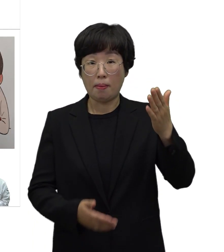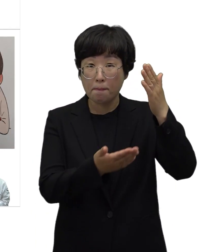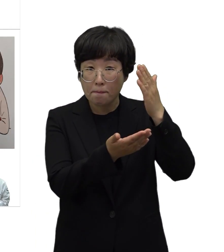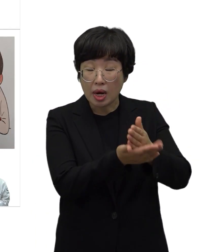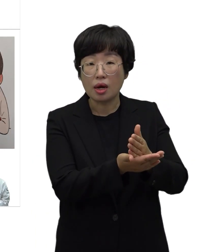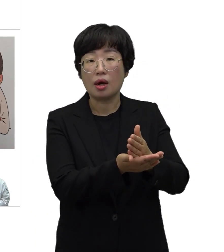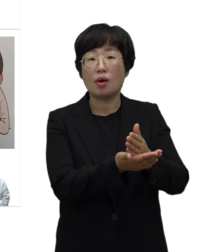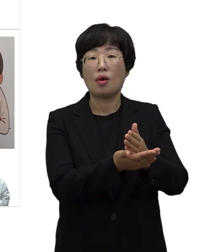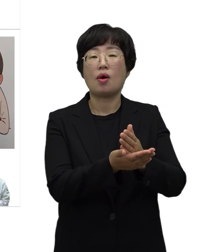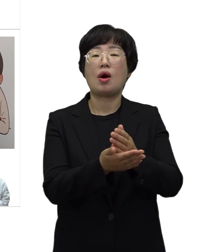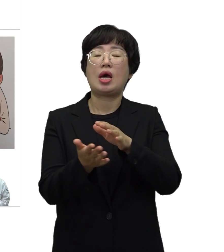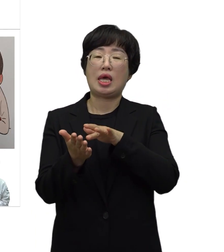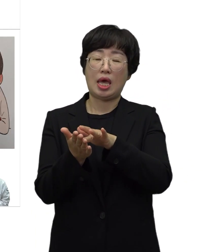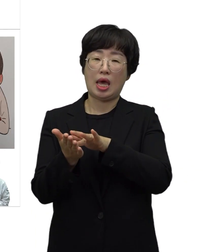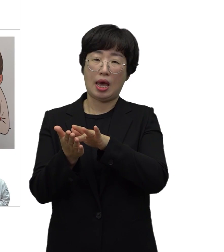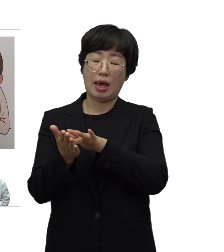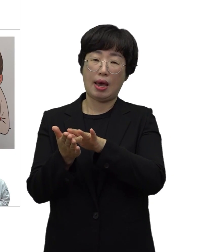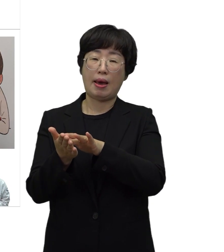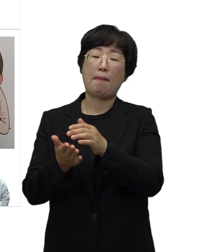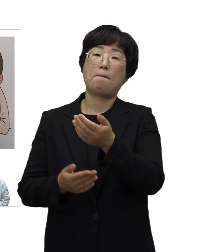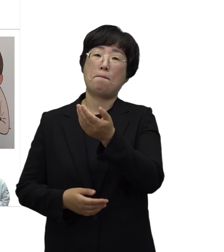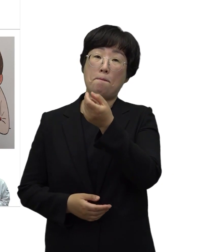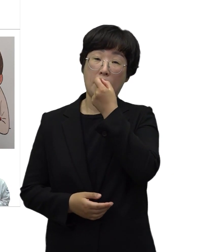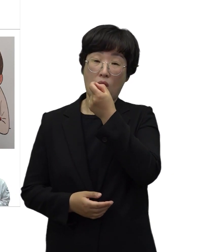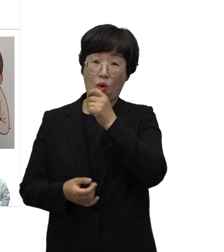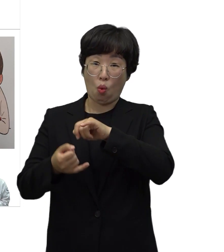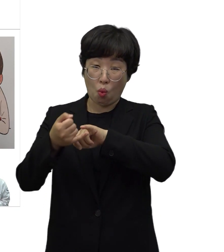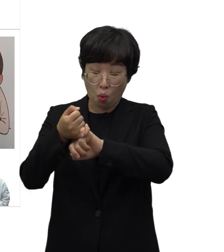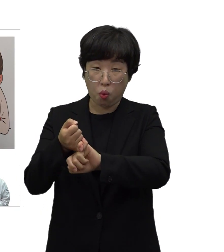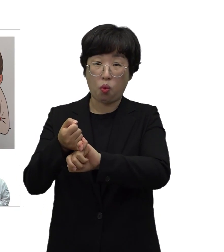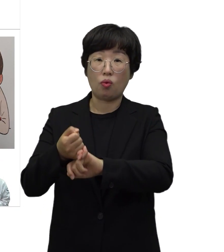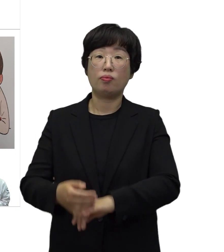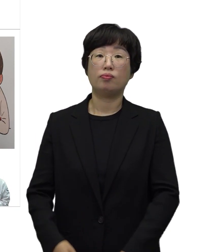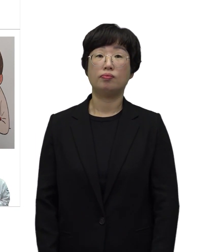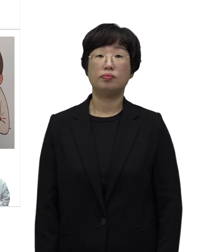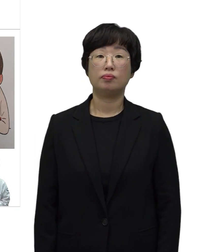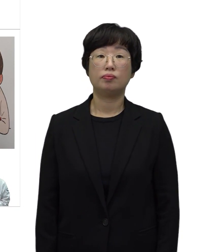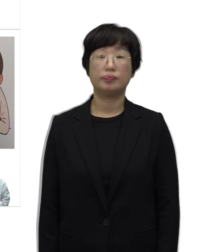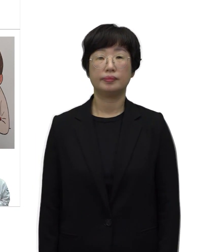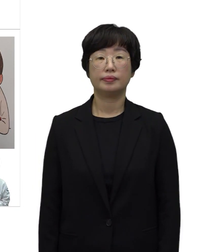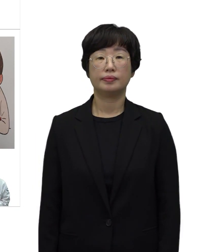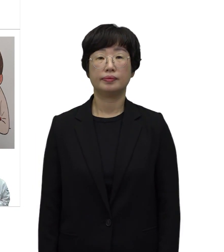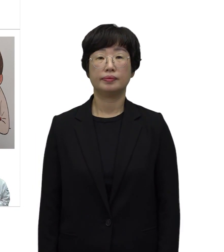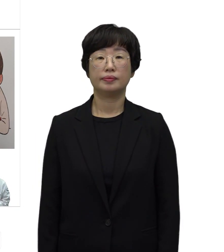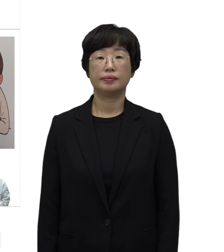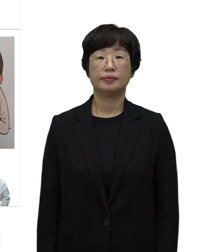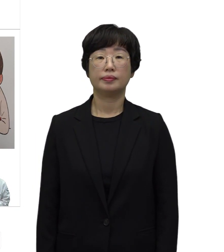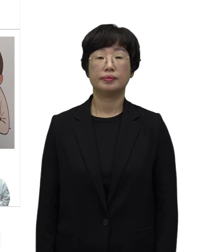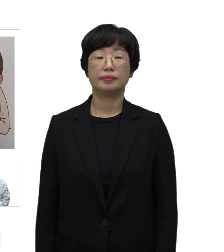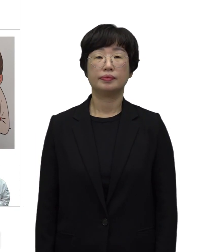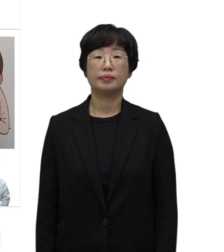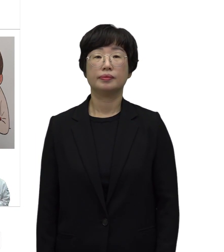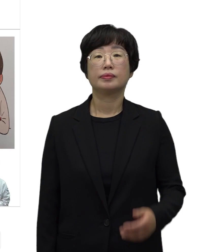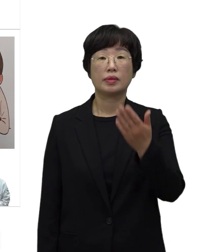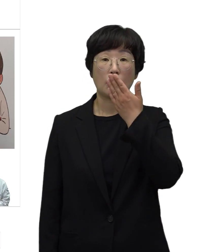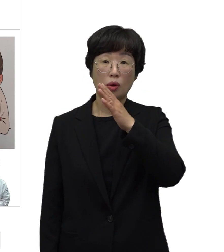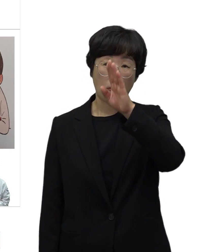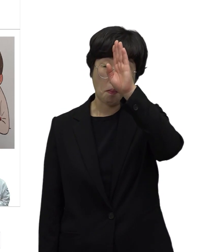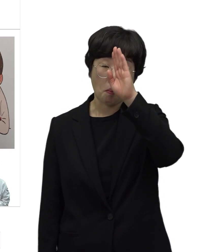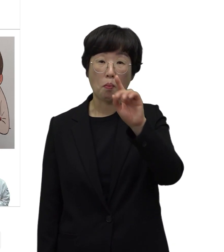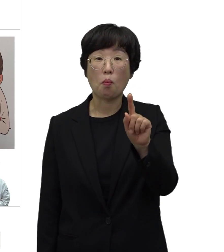드셔야 합니다. 다음은 당뇨병입니다. 8시간 공복 상황에서 126